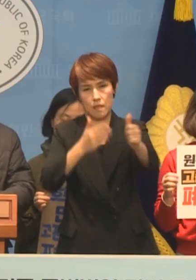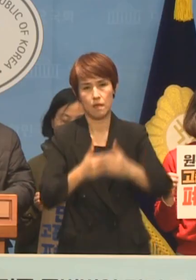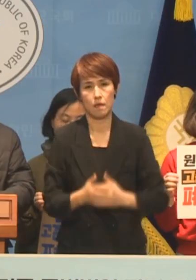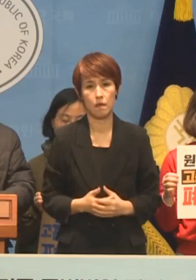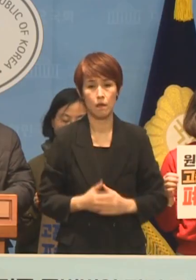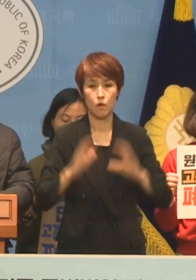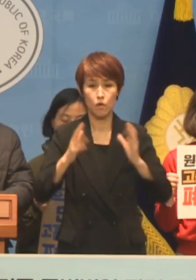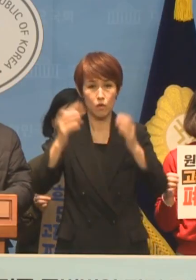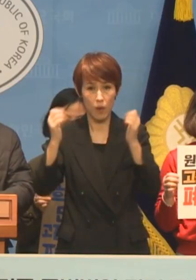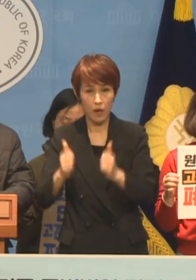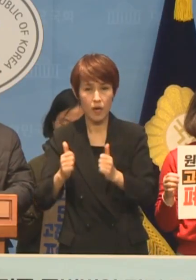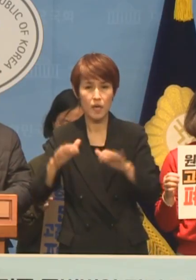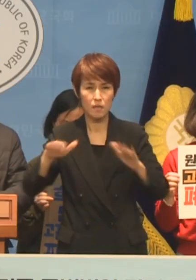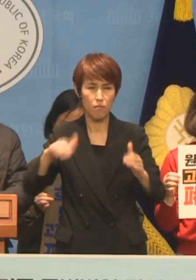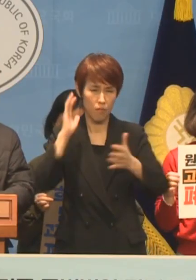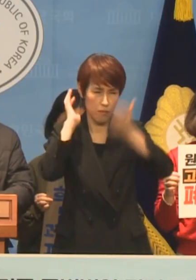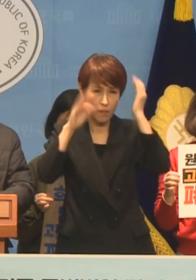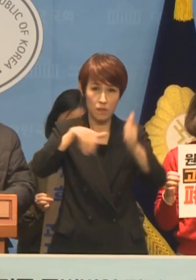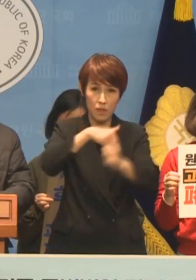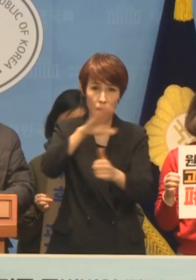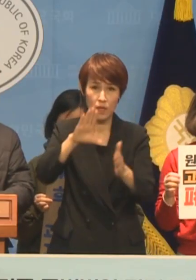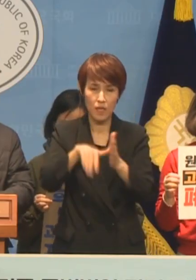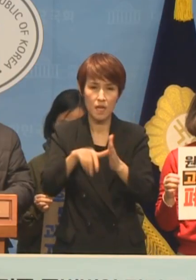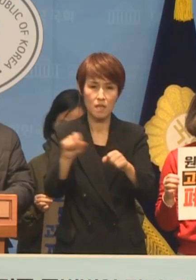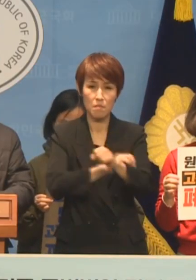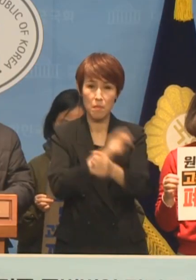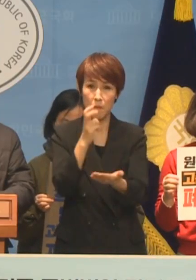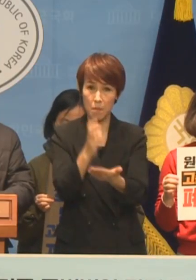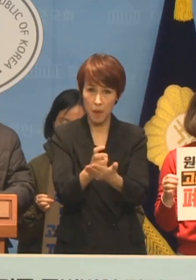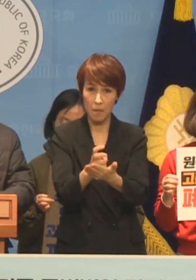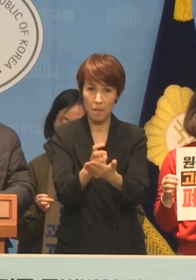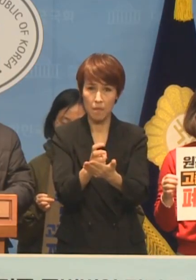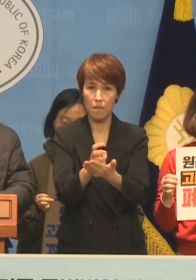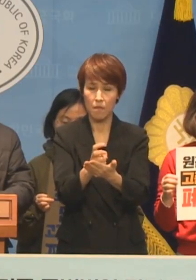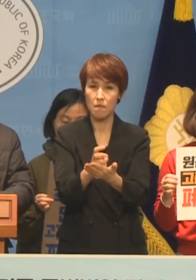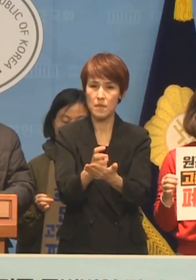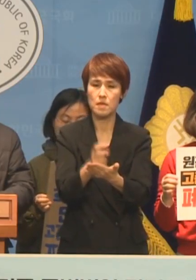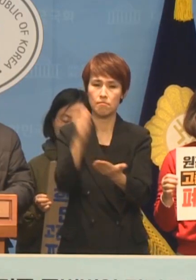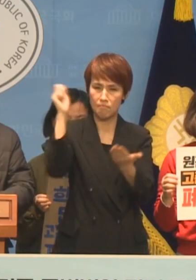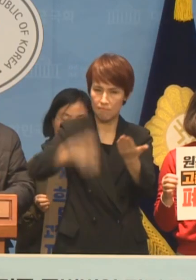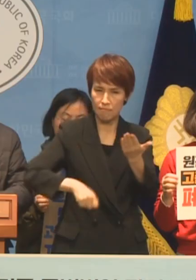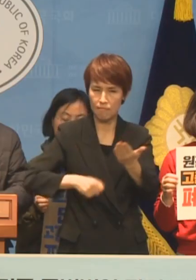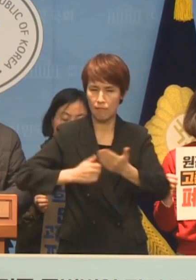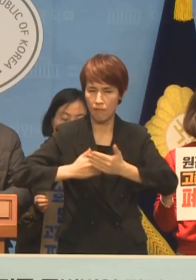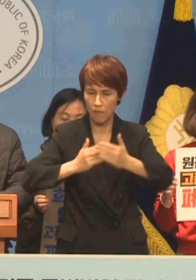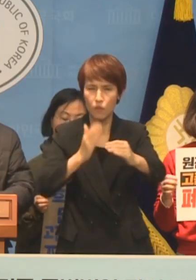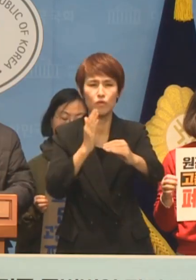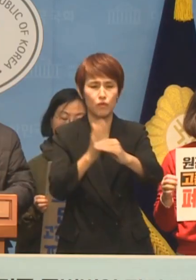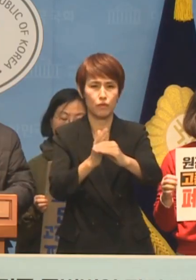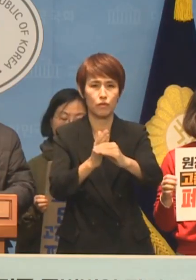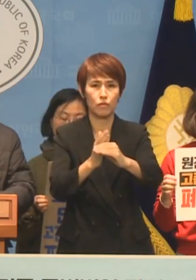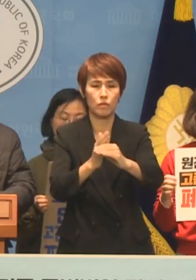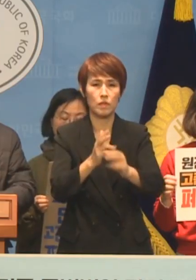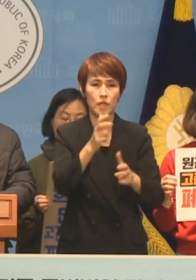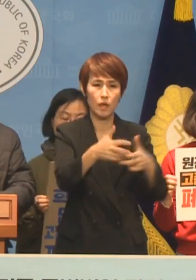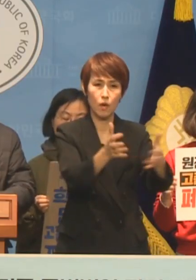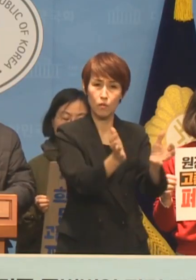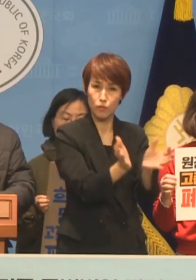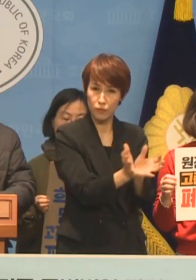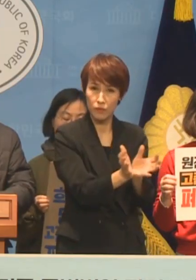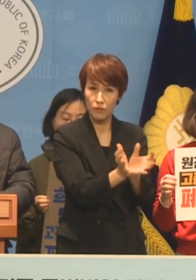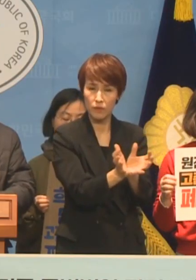타 고준위 방사능 폐기물 관리에 관한 특별법안, 이하 고준위 특별법안을 통과시키려고 하고